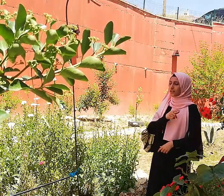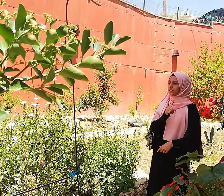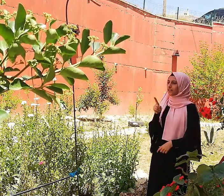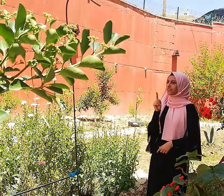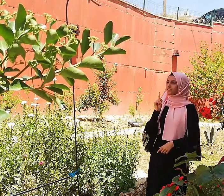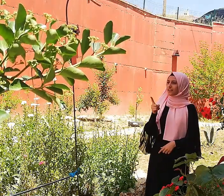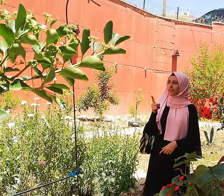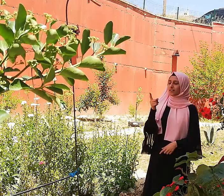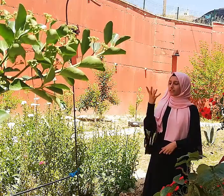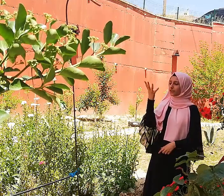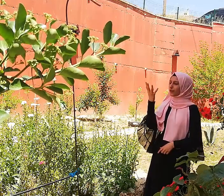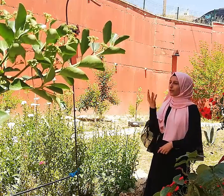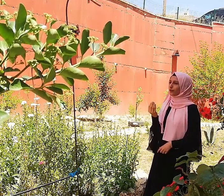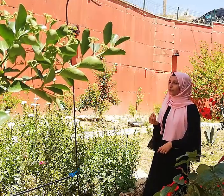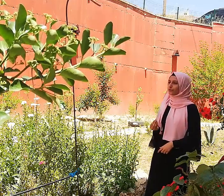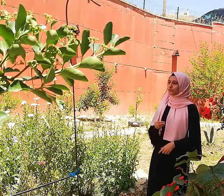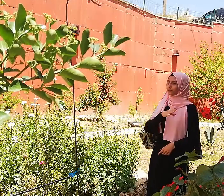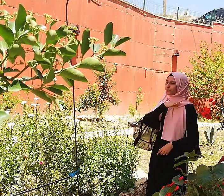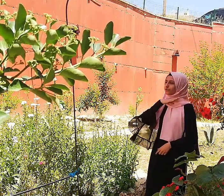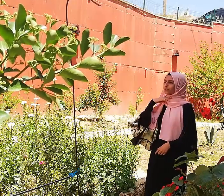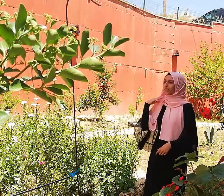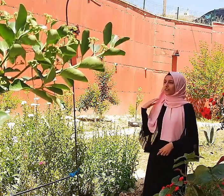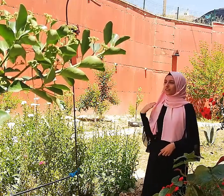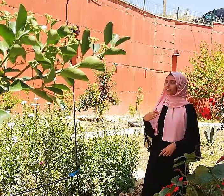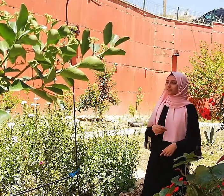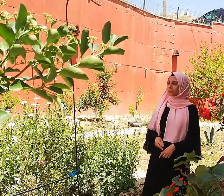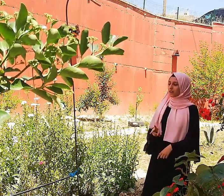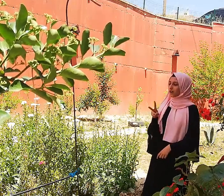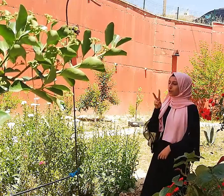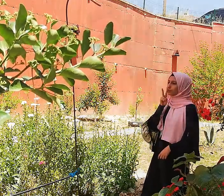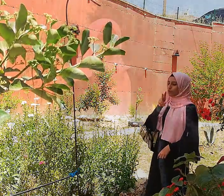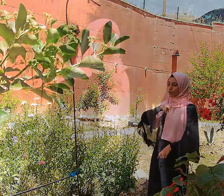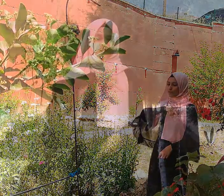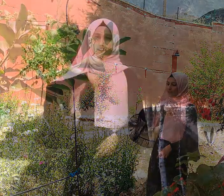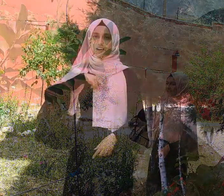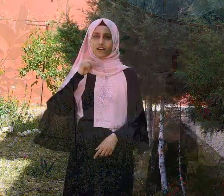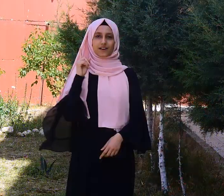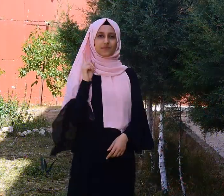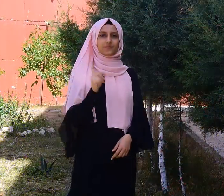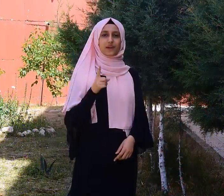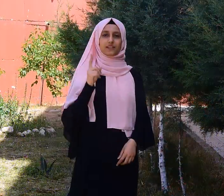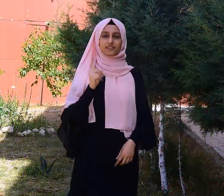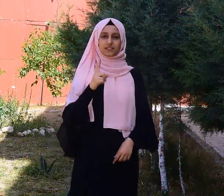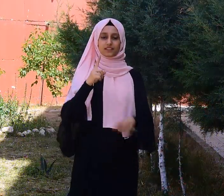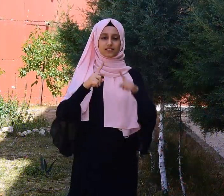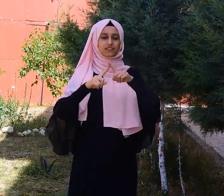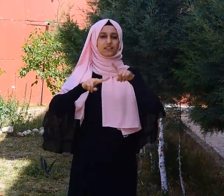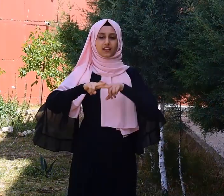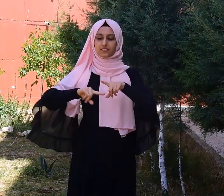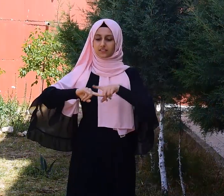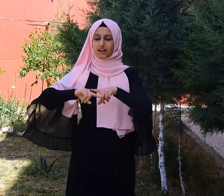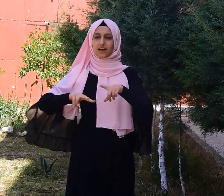Canlar sana olsun feda. Son peygambersin sen